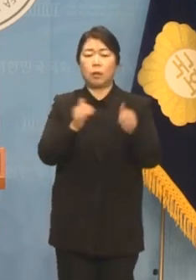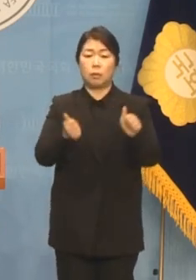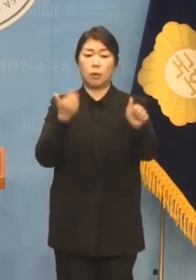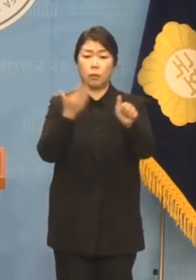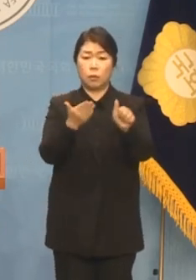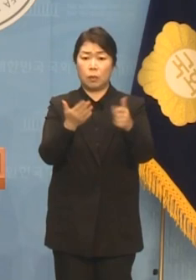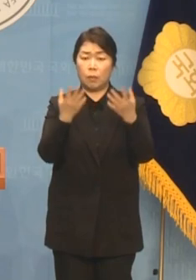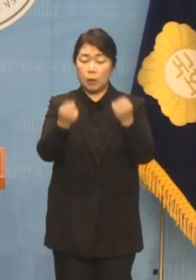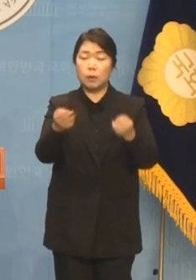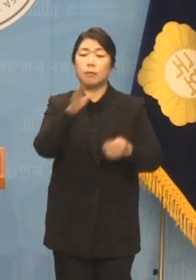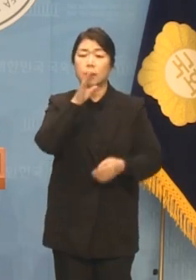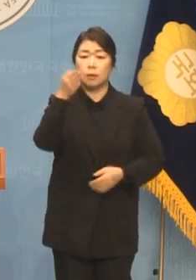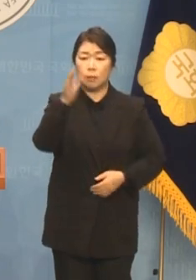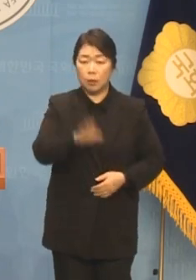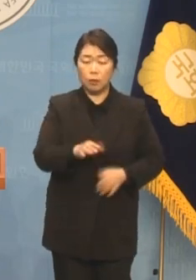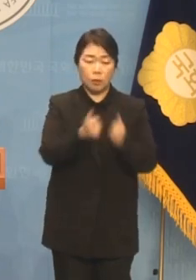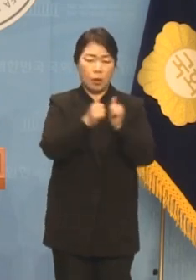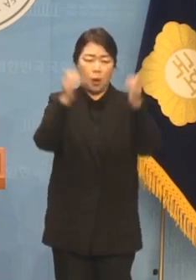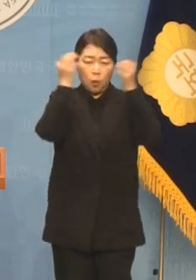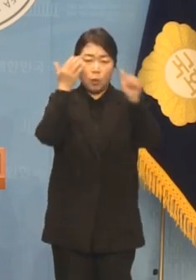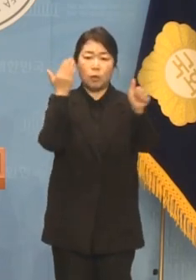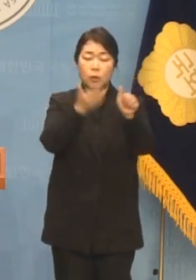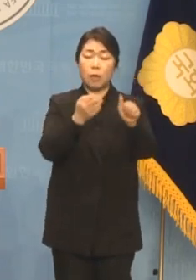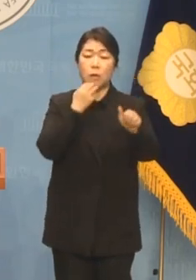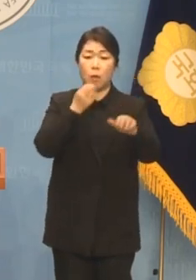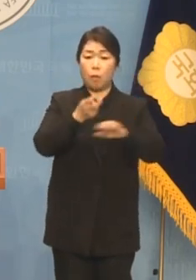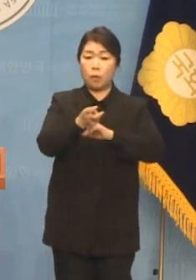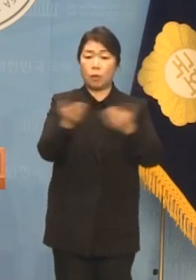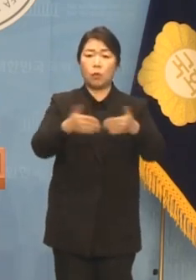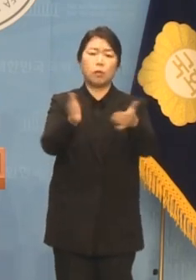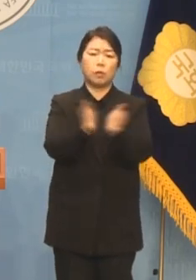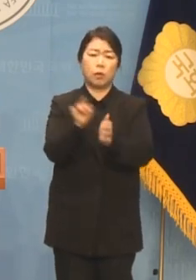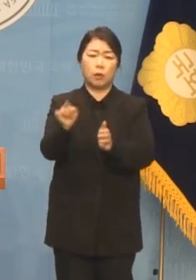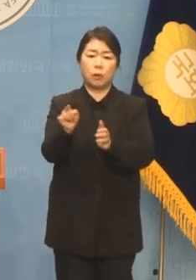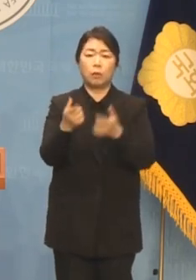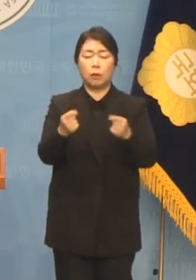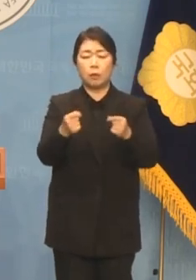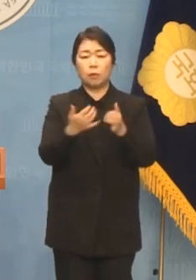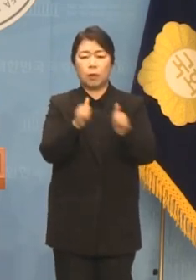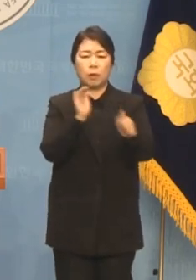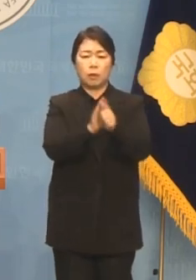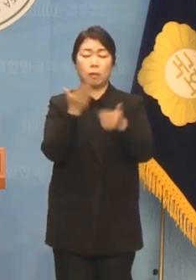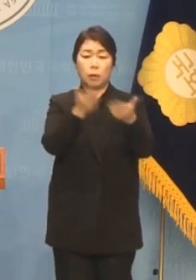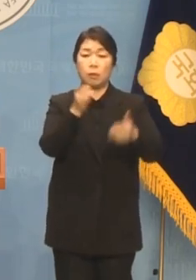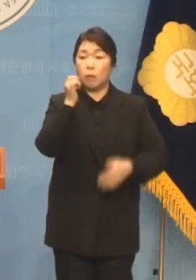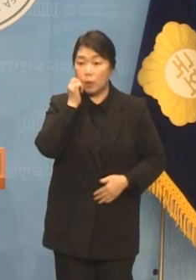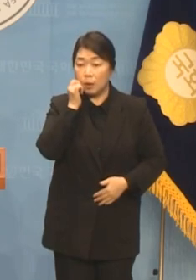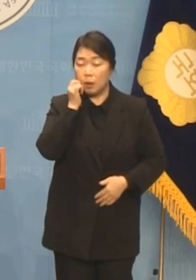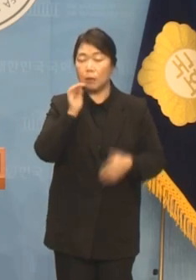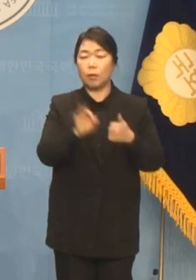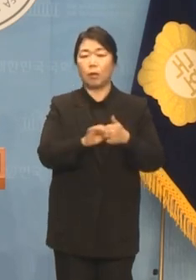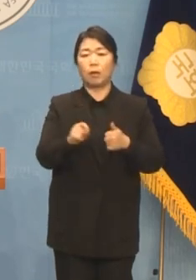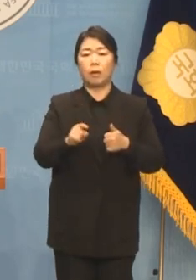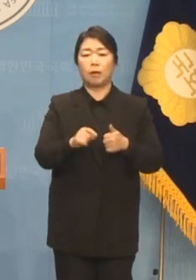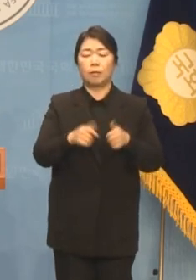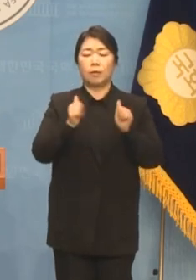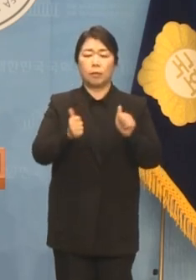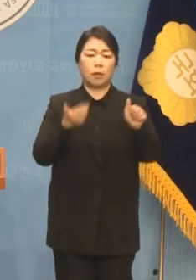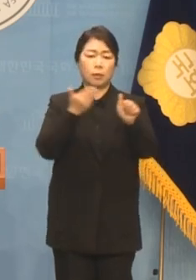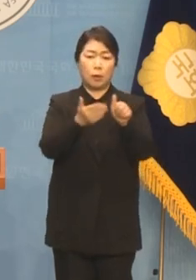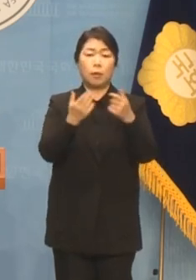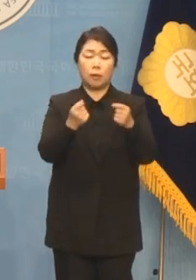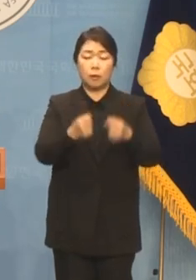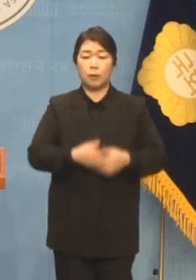뜨겁지만 국민들에게 고통을 주는 서울버스 노동 조합도 국민의 지지를 받지 못한다면 냉엄한 심판을 받게